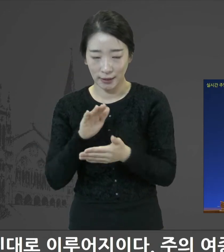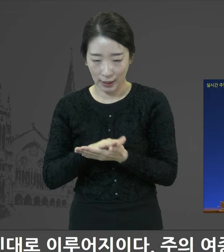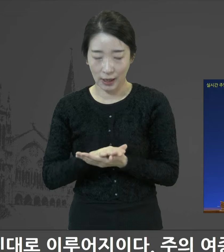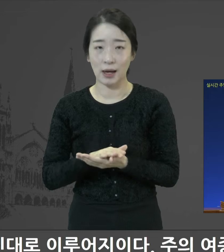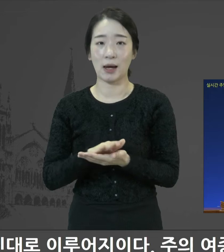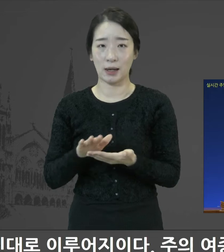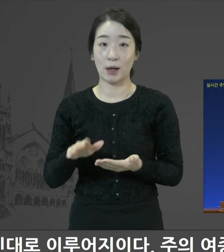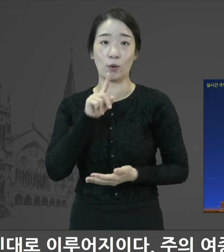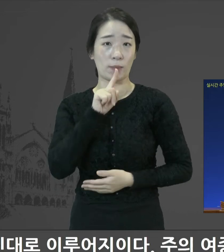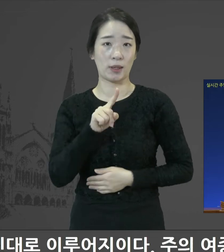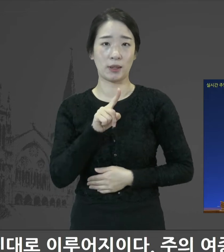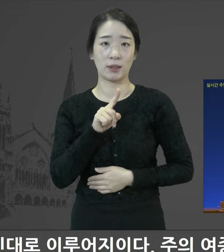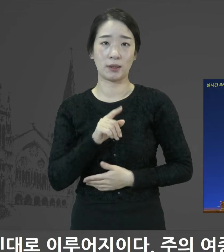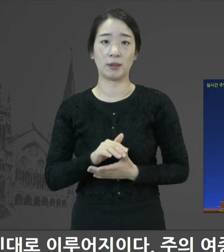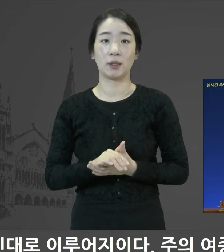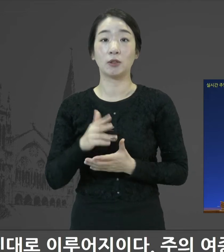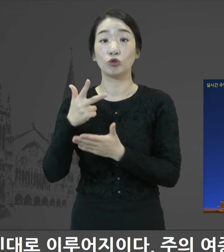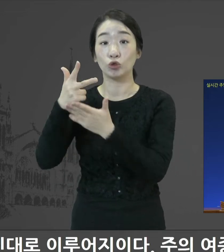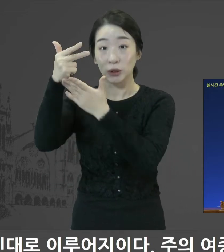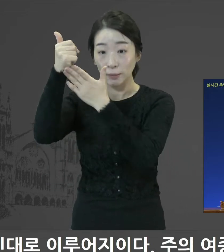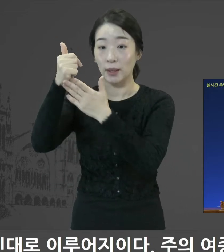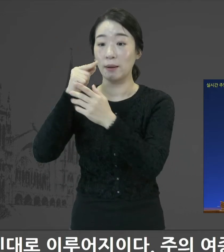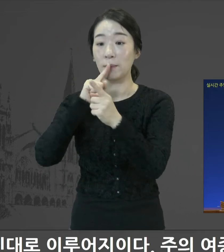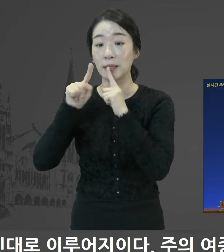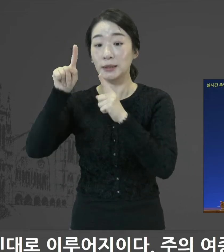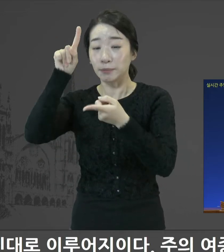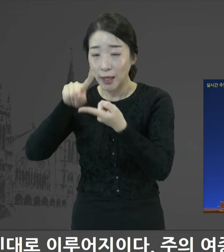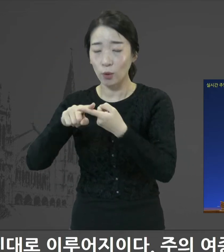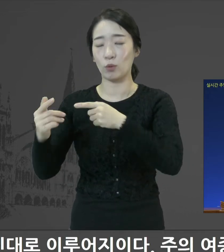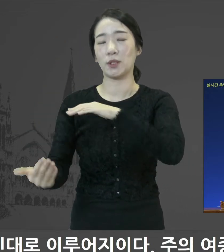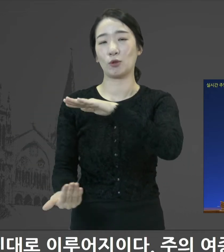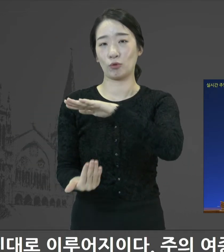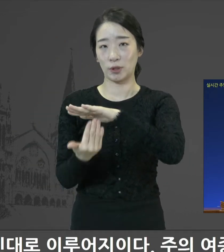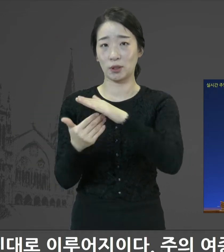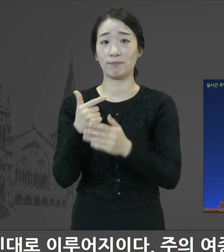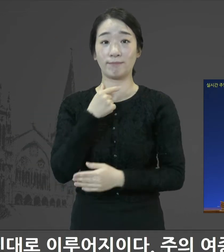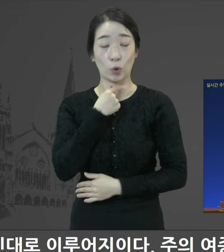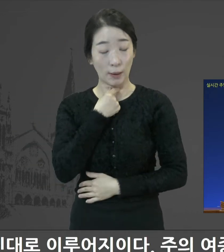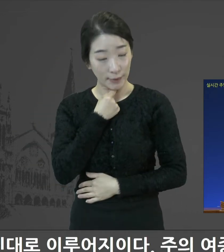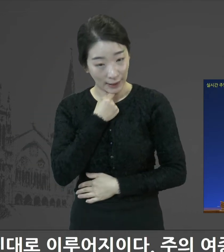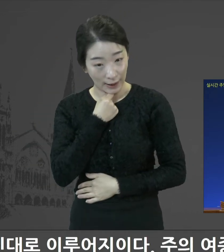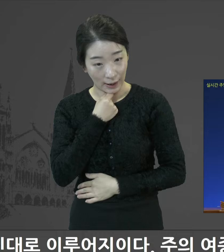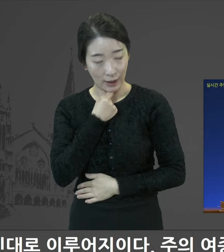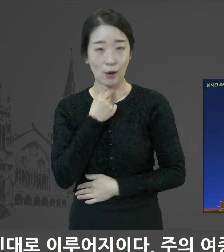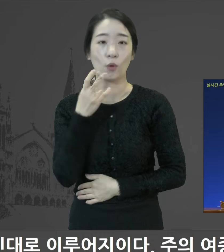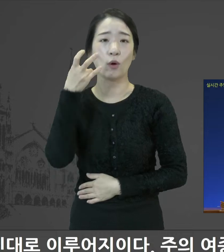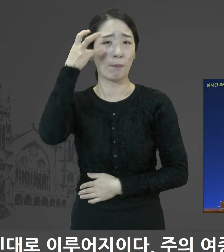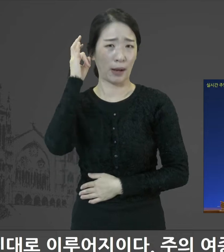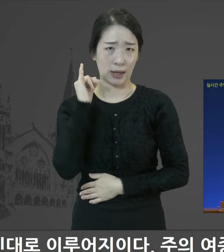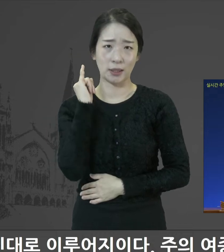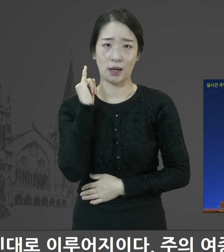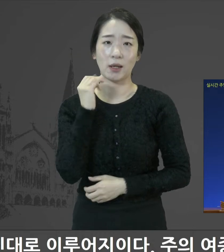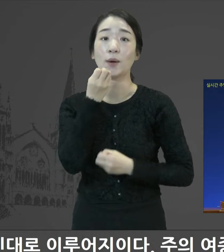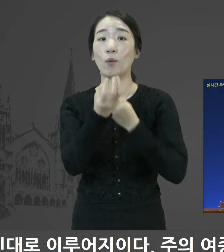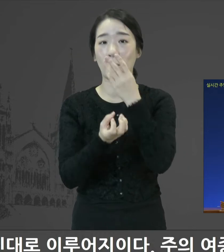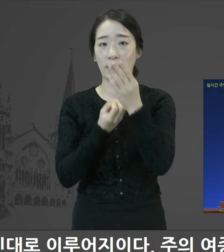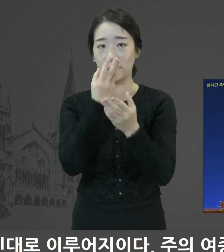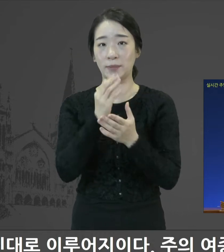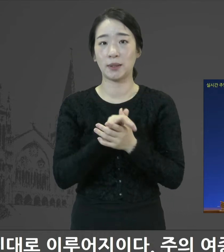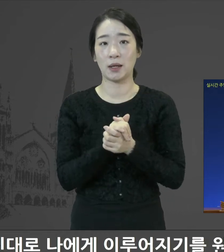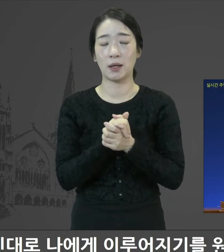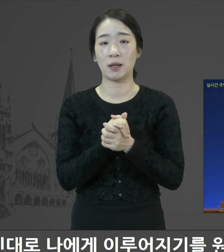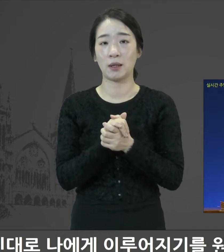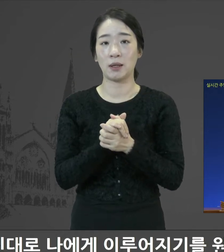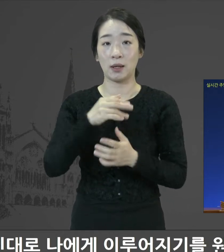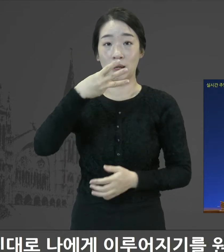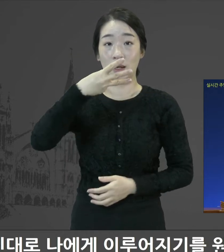나에게 이루어지기를 원합니다. 여기서 말씀이요, 헬라어로 보면